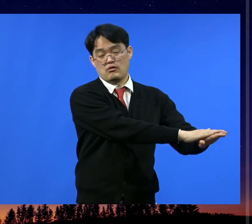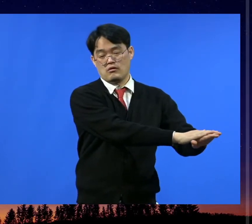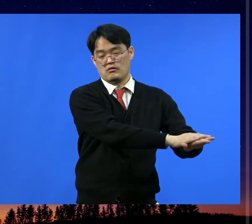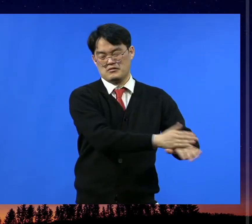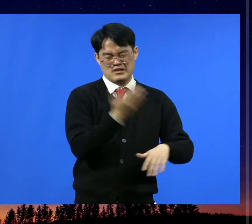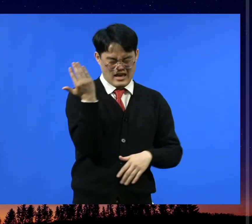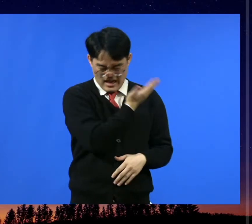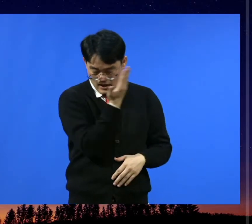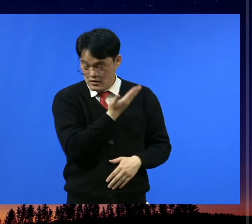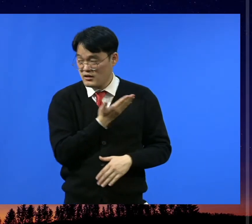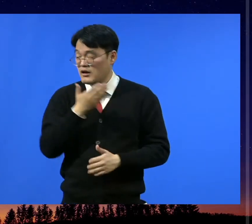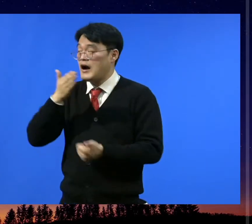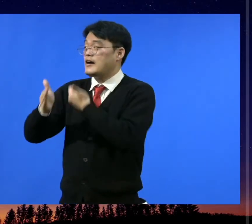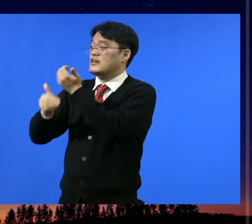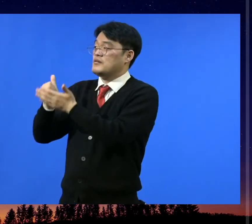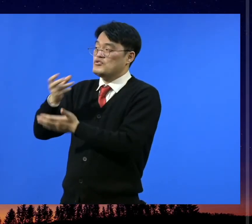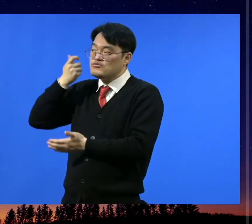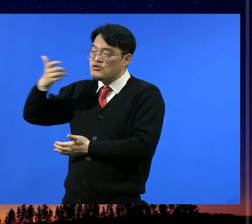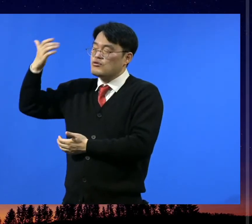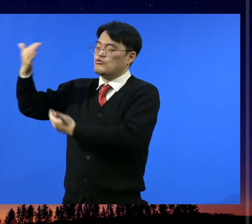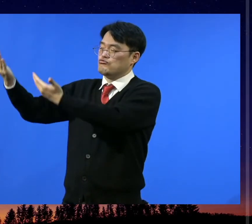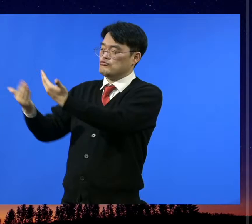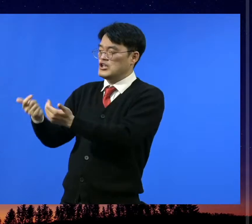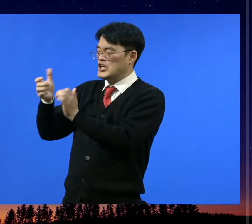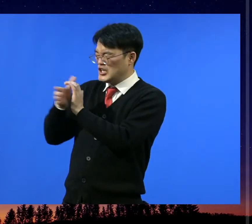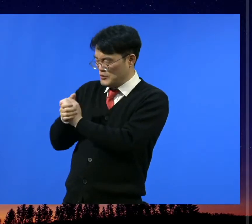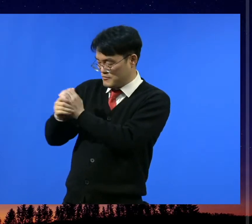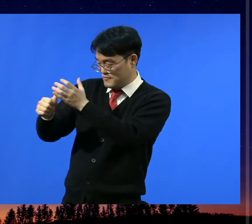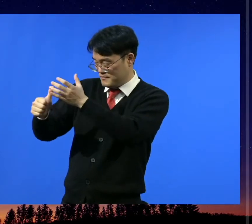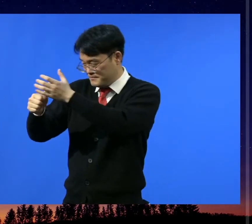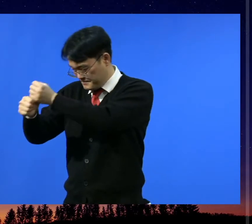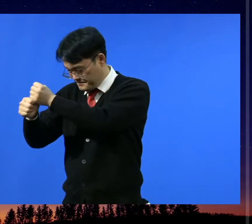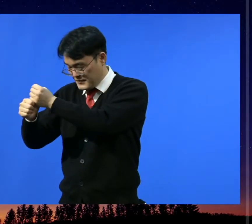안에 주시는 그 기도가 있는 거, 그걸 붙잡아야 됩니다.